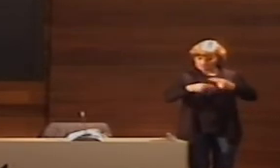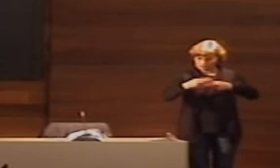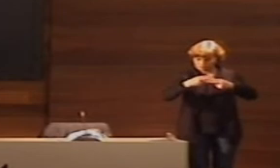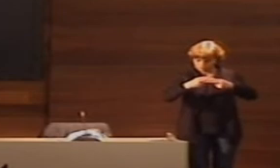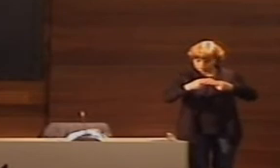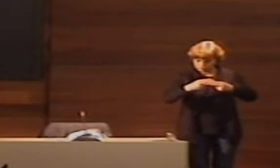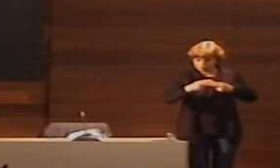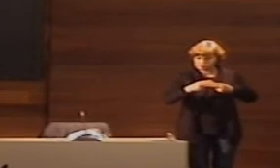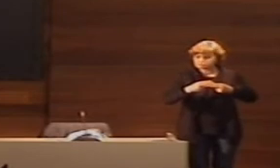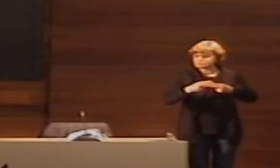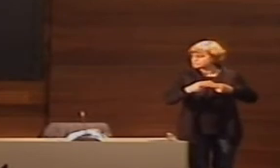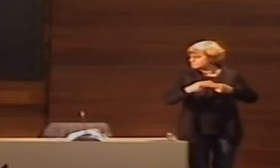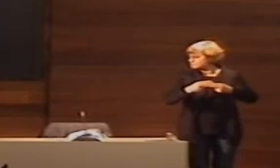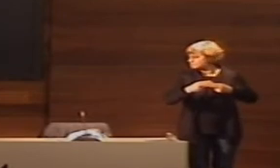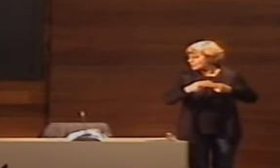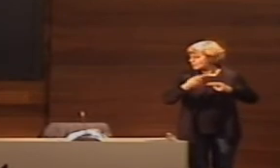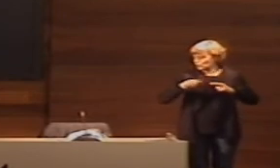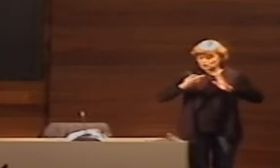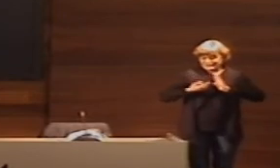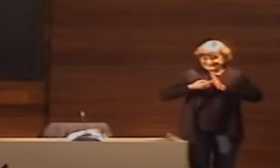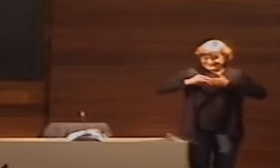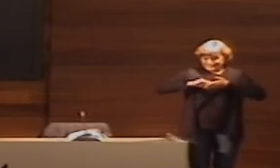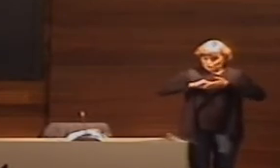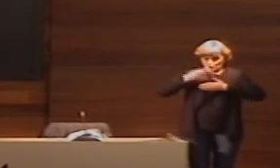A mí los tecnólogos, que yo no soy tecnólogo,